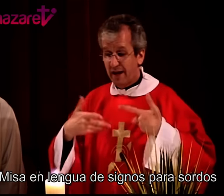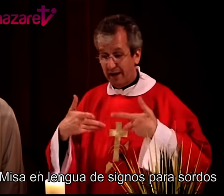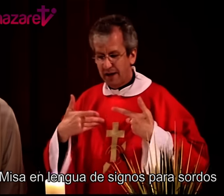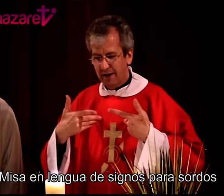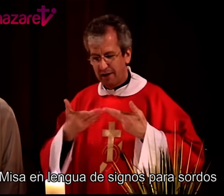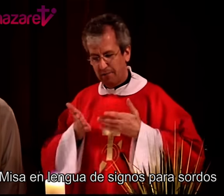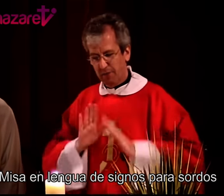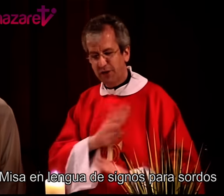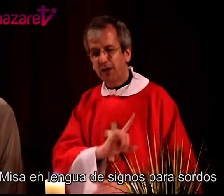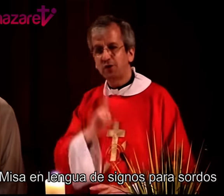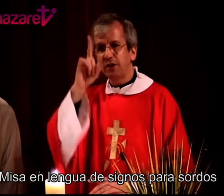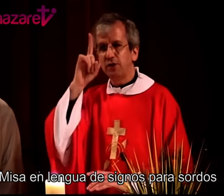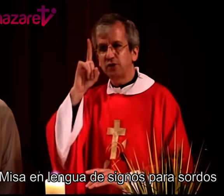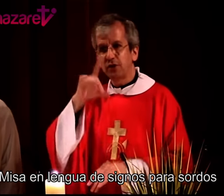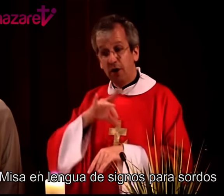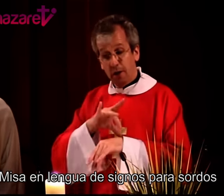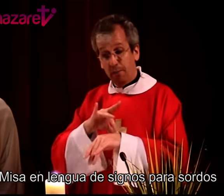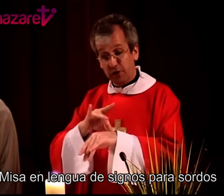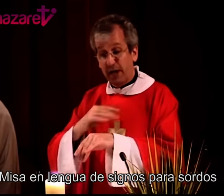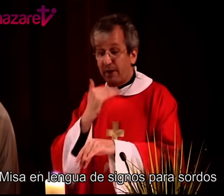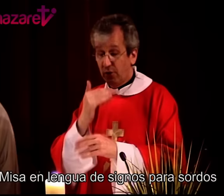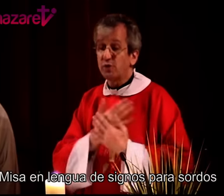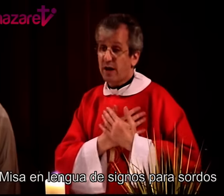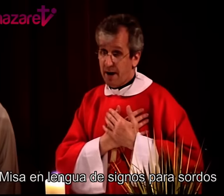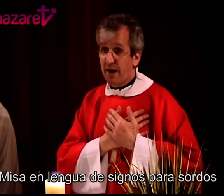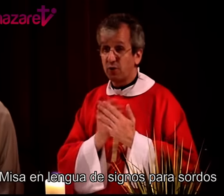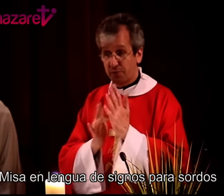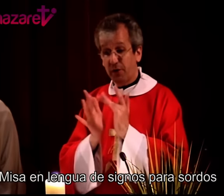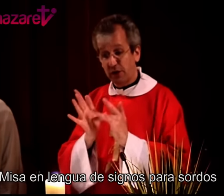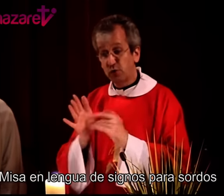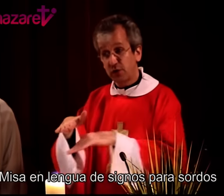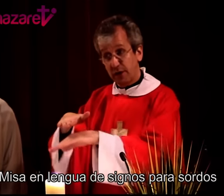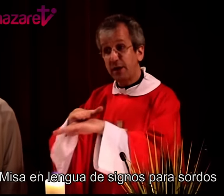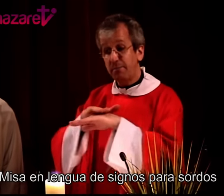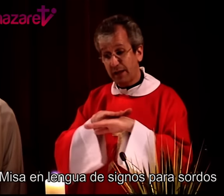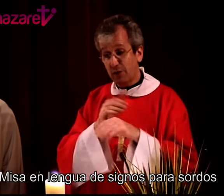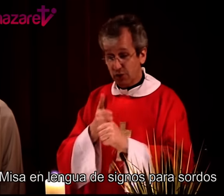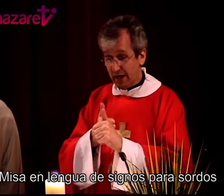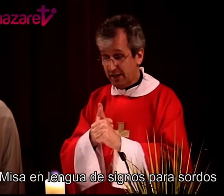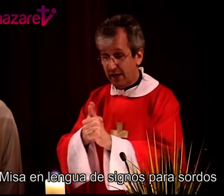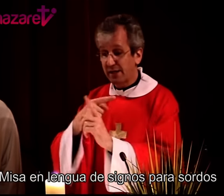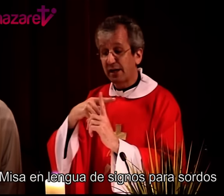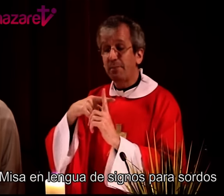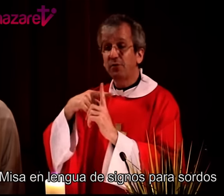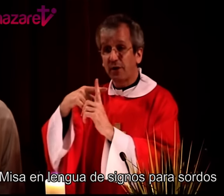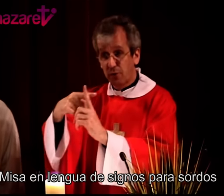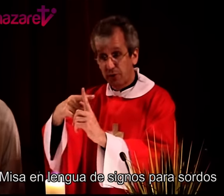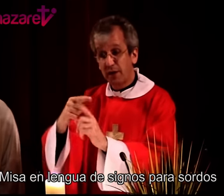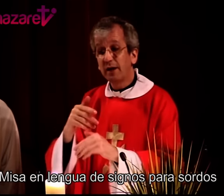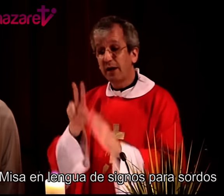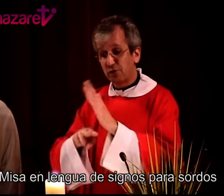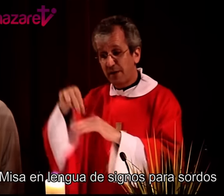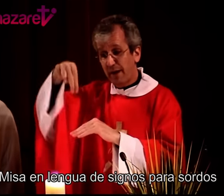Llenos de alegría por ser hijos de Dios, por sabernos amados por Jesús, invitados a seguir ese camino de